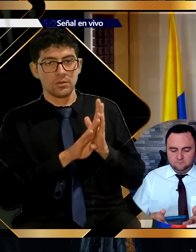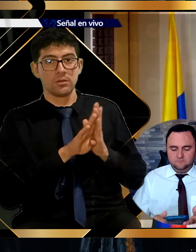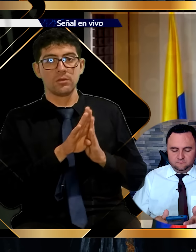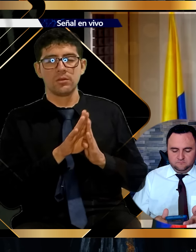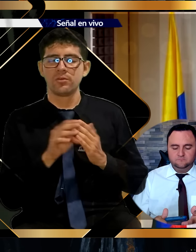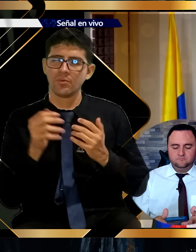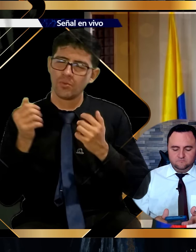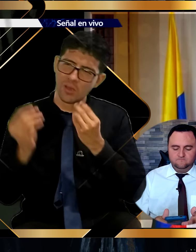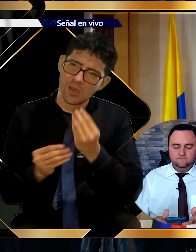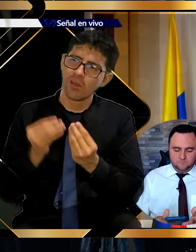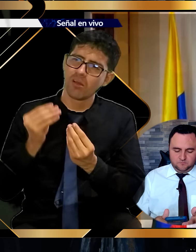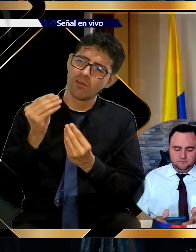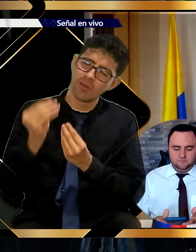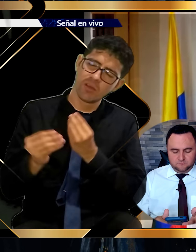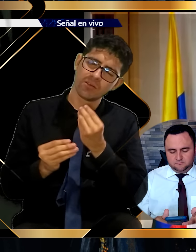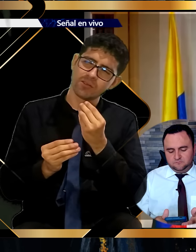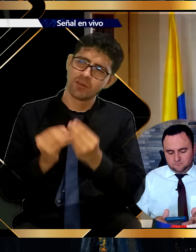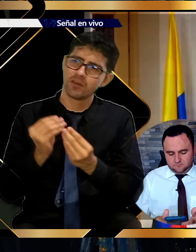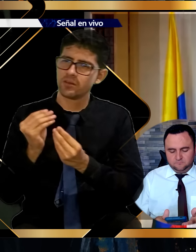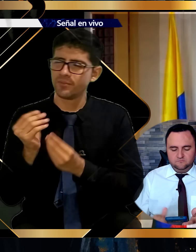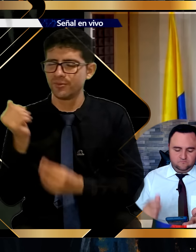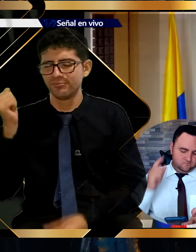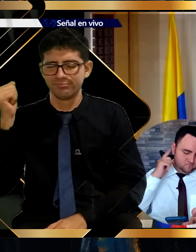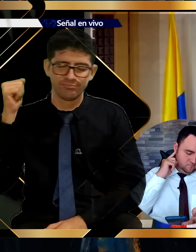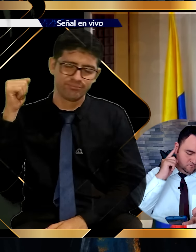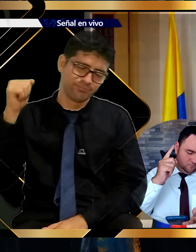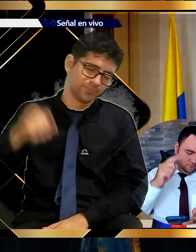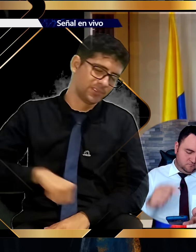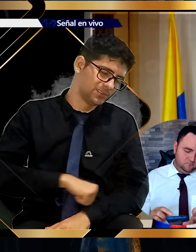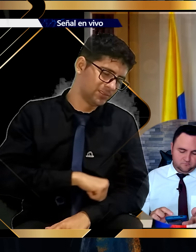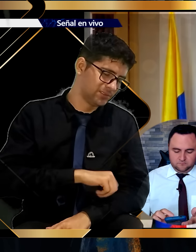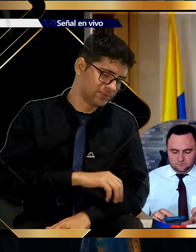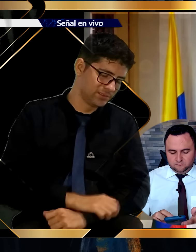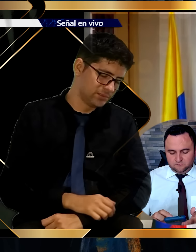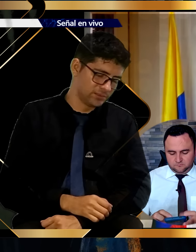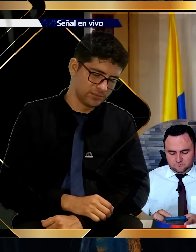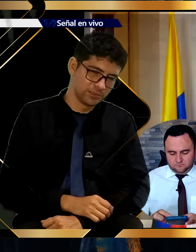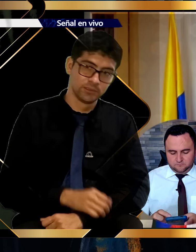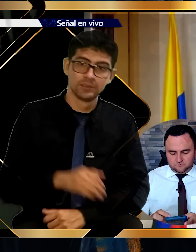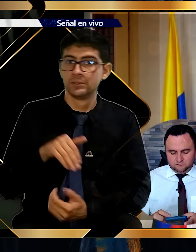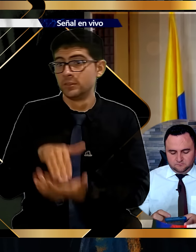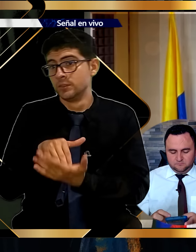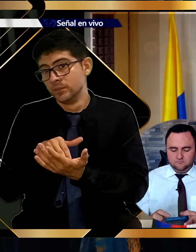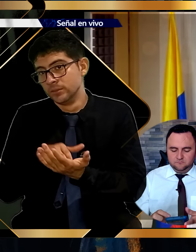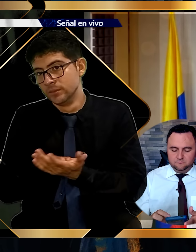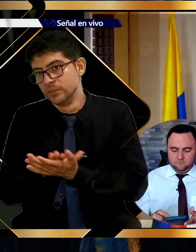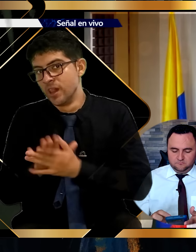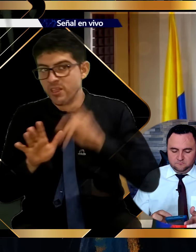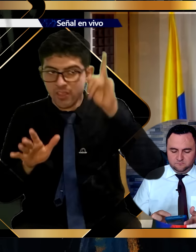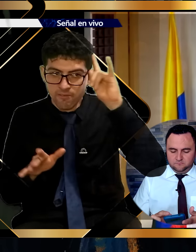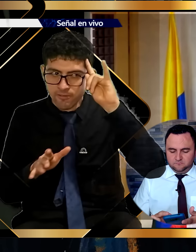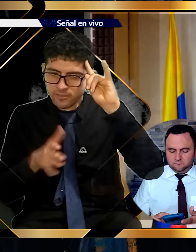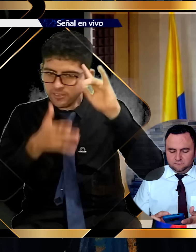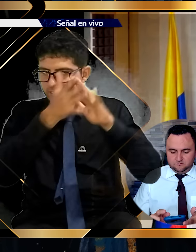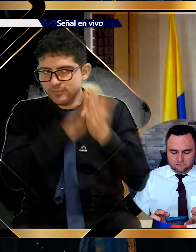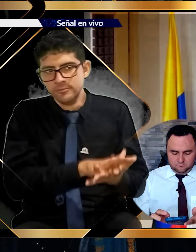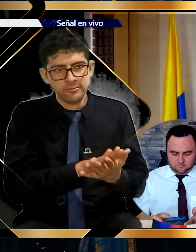intente y nada. Uno dice, aquí hermano, perseverando. Dice el hermano, aquí hermano, perseverando. El demonio.